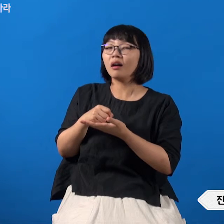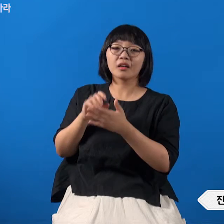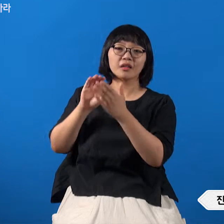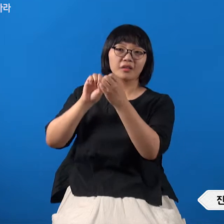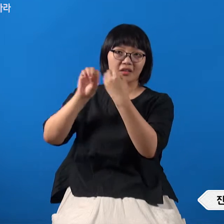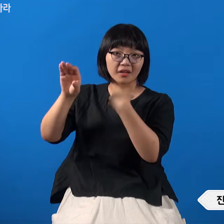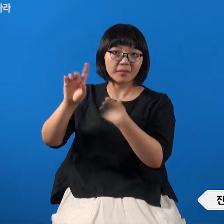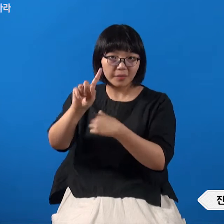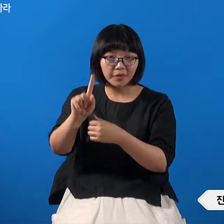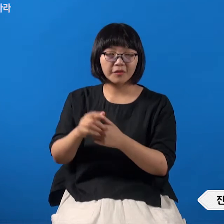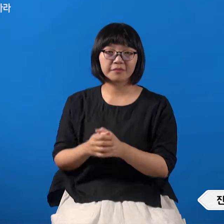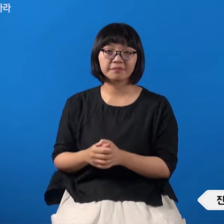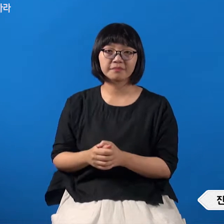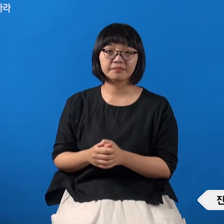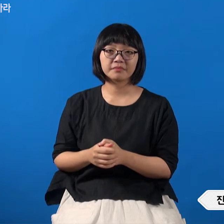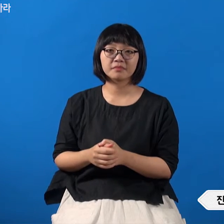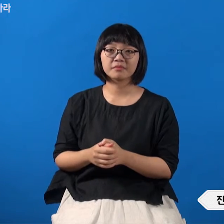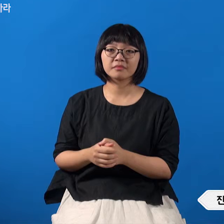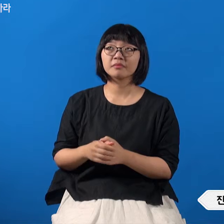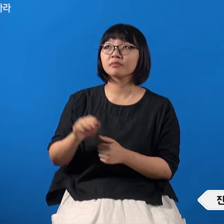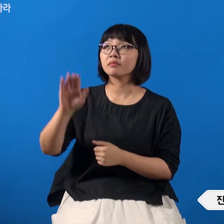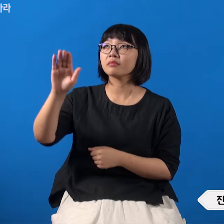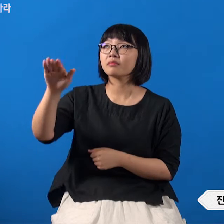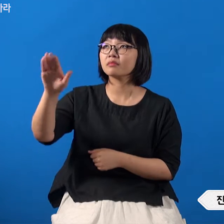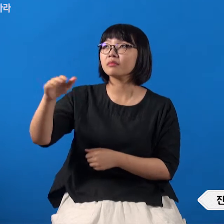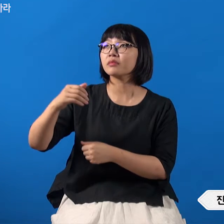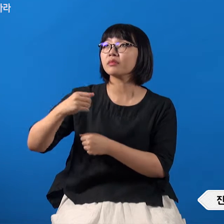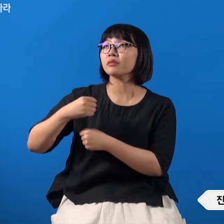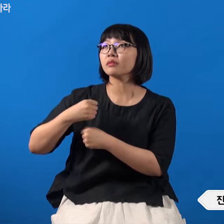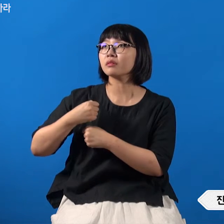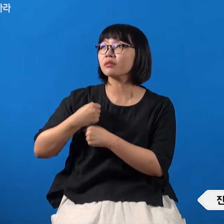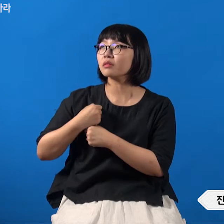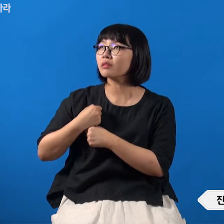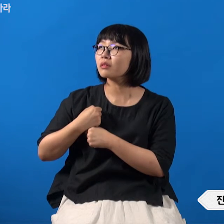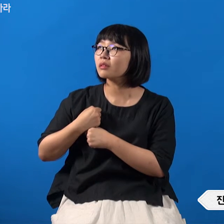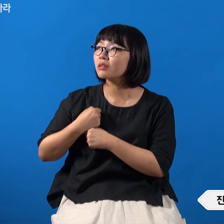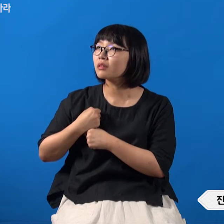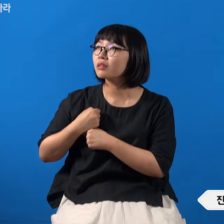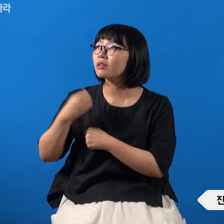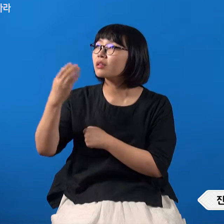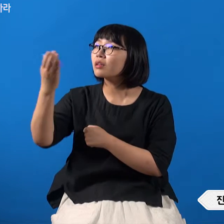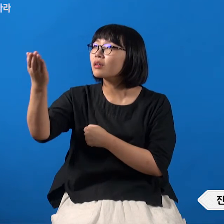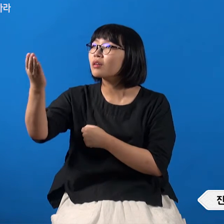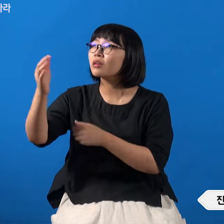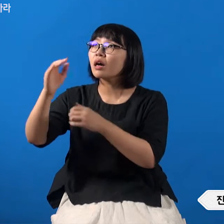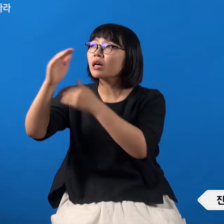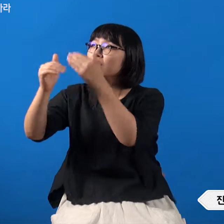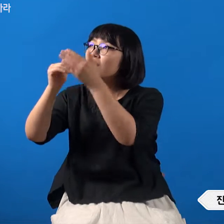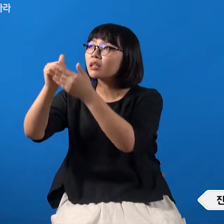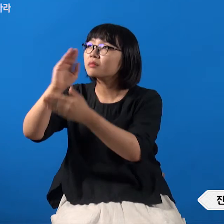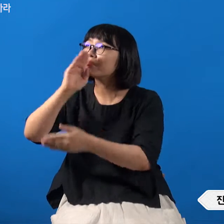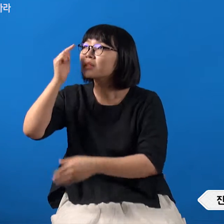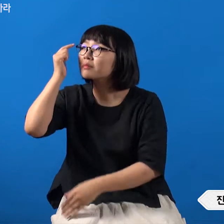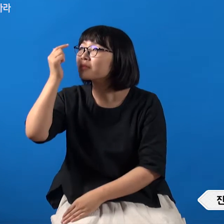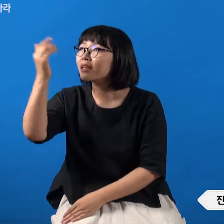이야기합니다. Mister, are you God? Are you